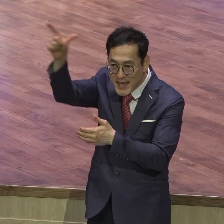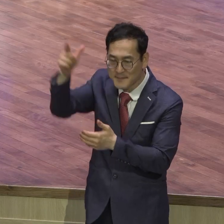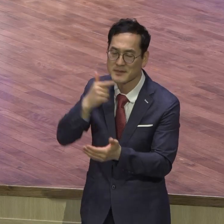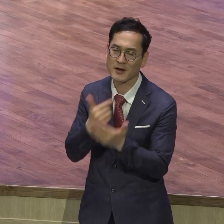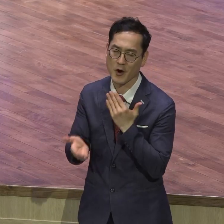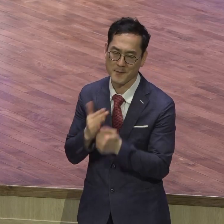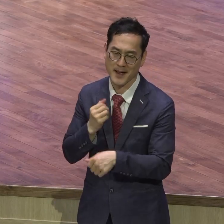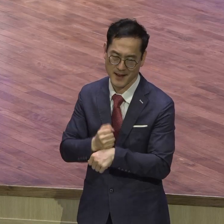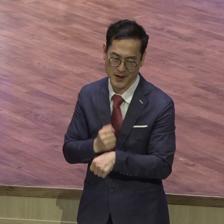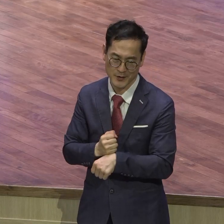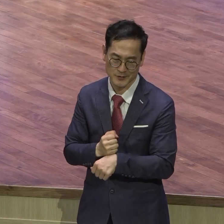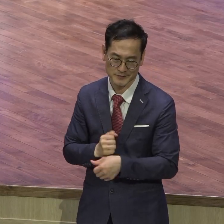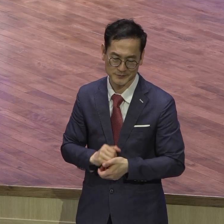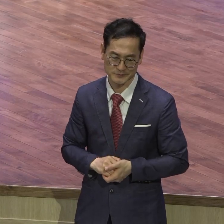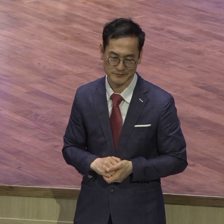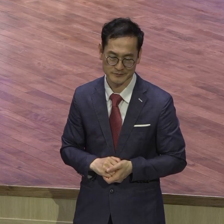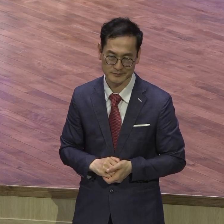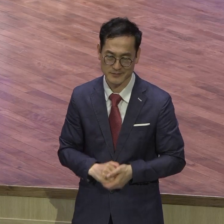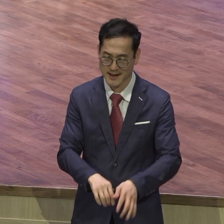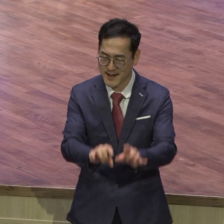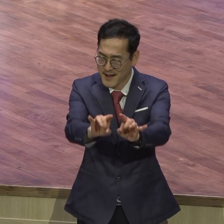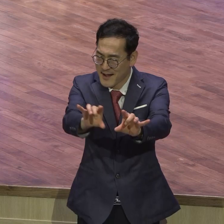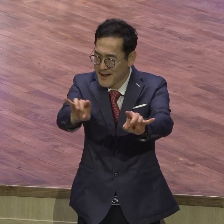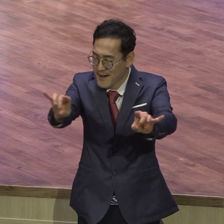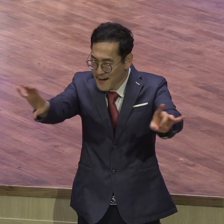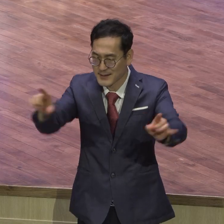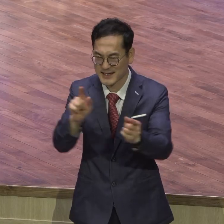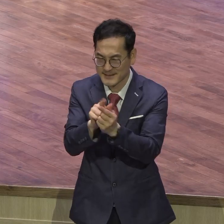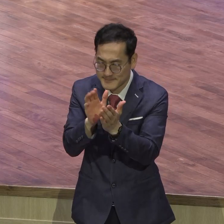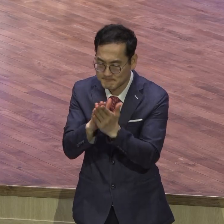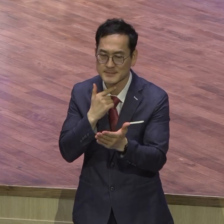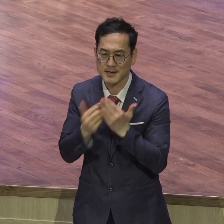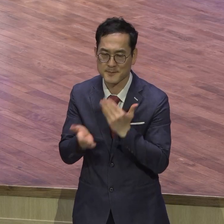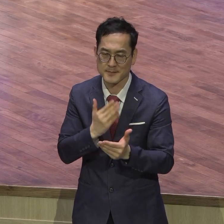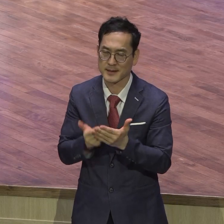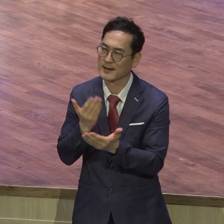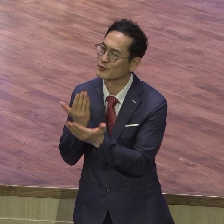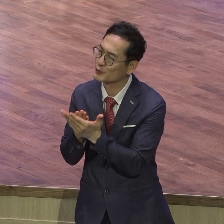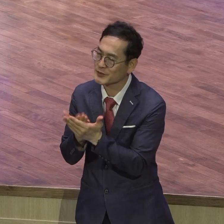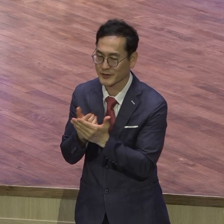산역사가 우리 여운 산업인들에게 한 사람 한 사람 다 체험되게 하여 주옵사사